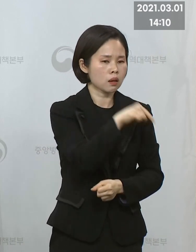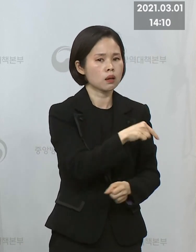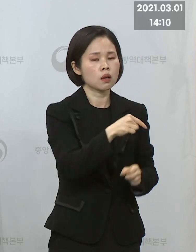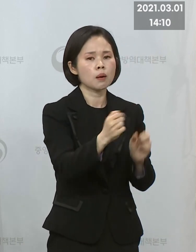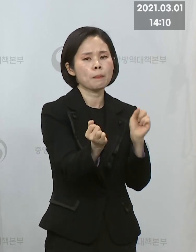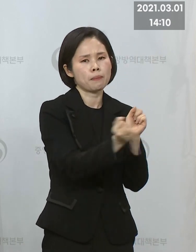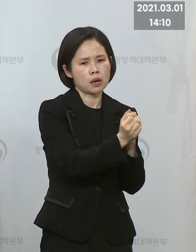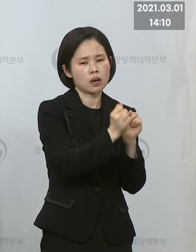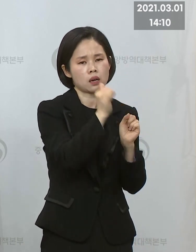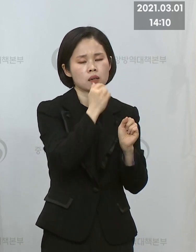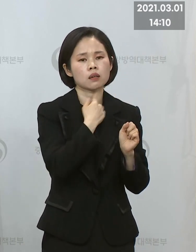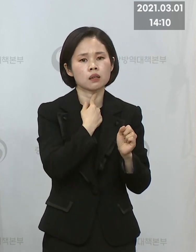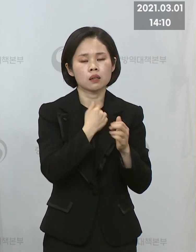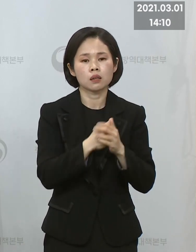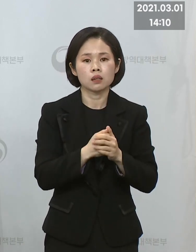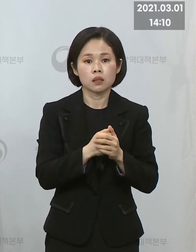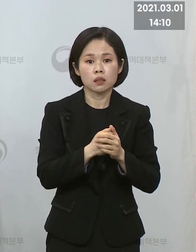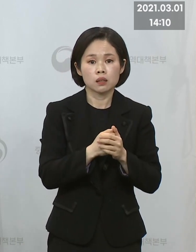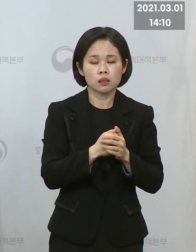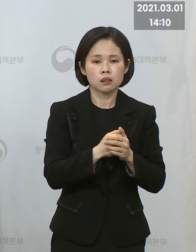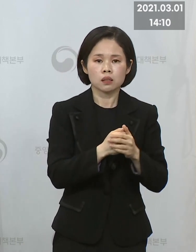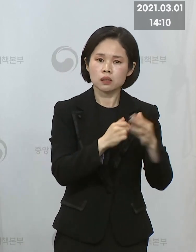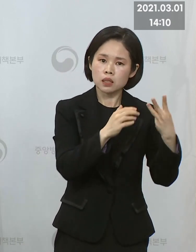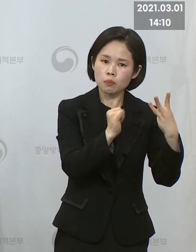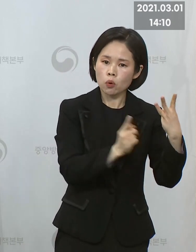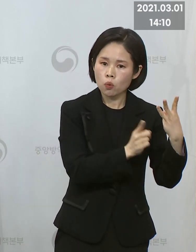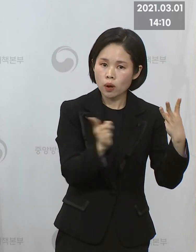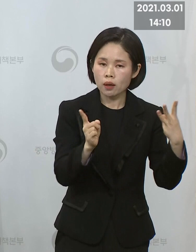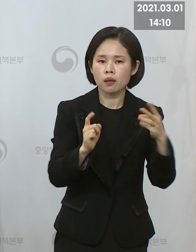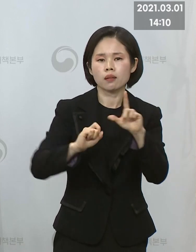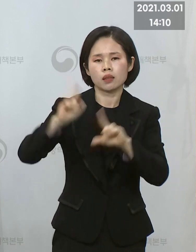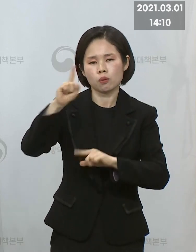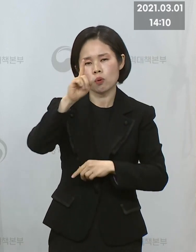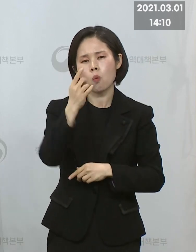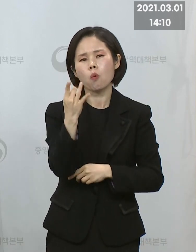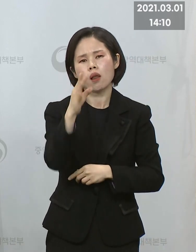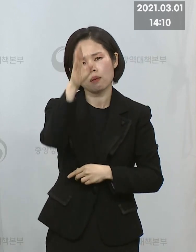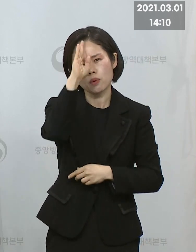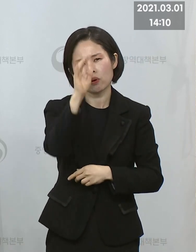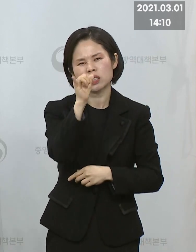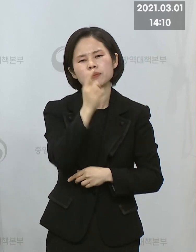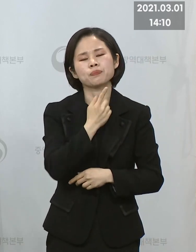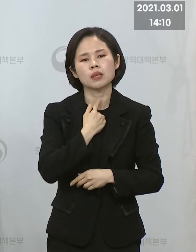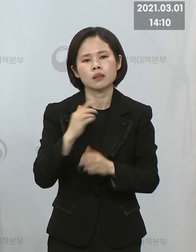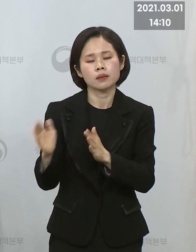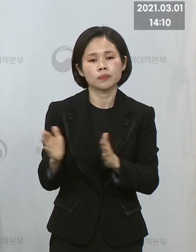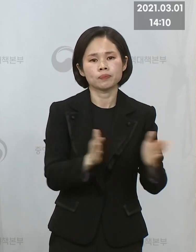사례들이었습니다. 3명 조사 중인 사례를 빼고 대부분은 기저질환이 있으셨습니다.